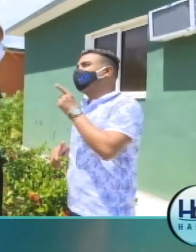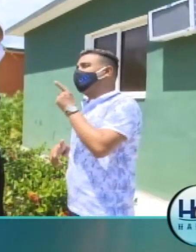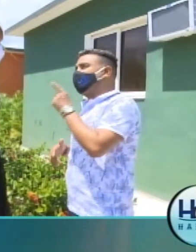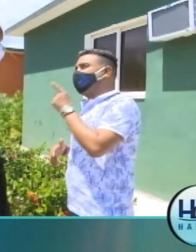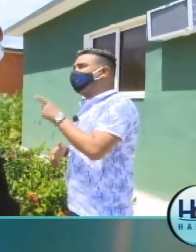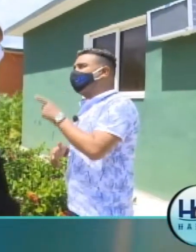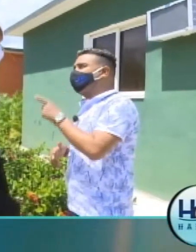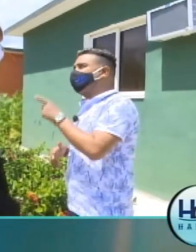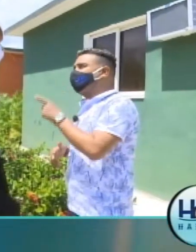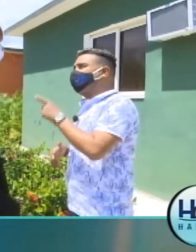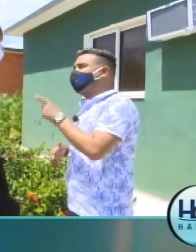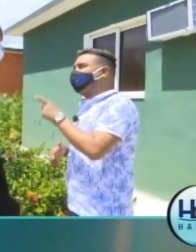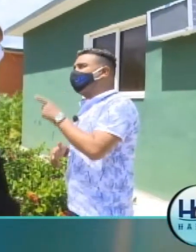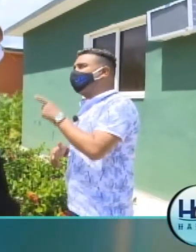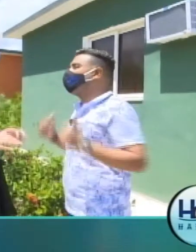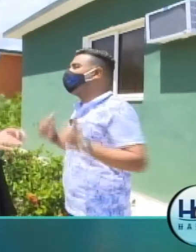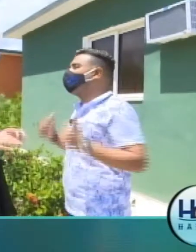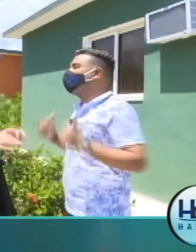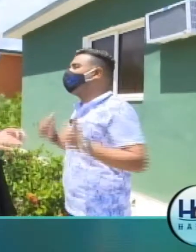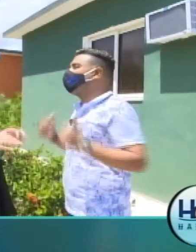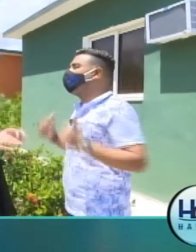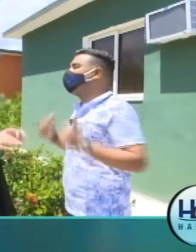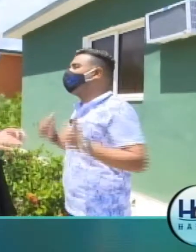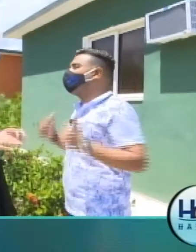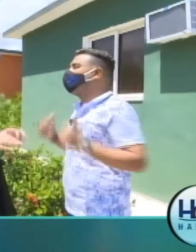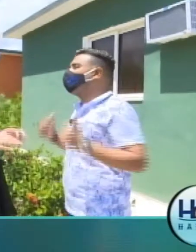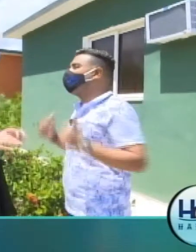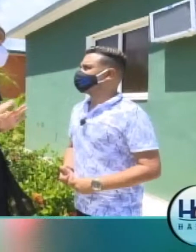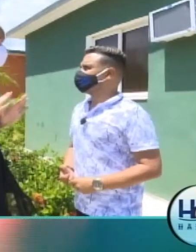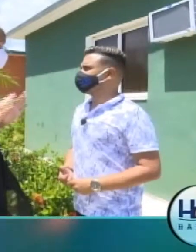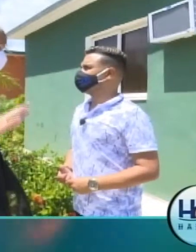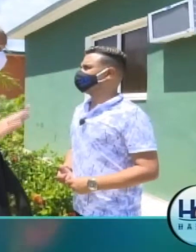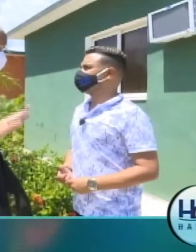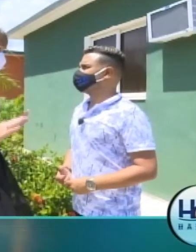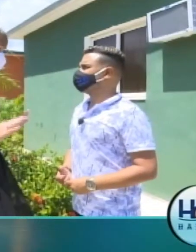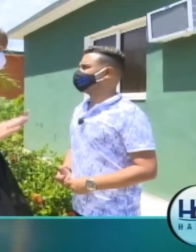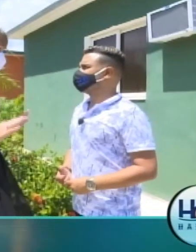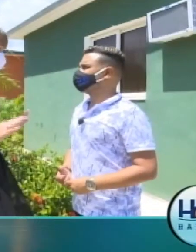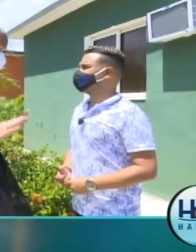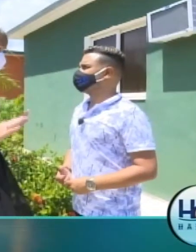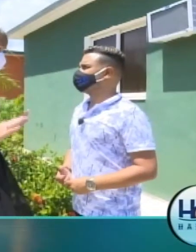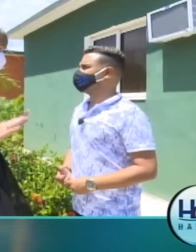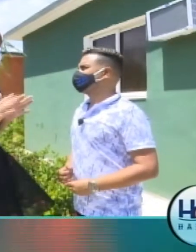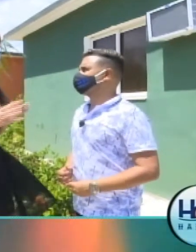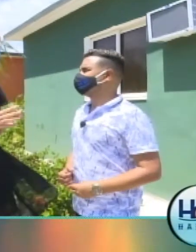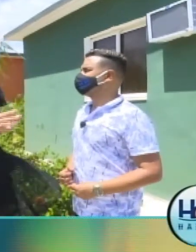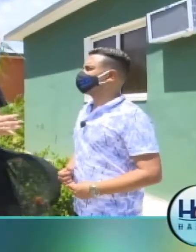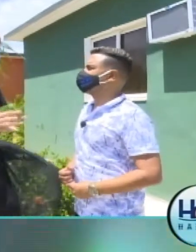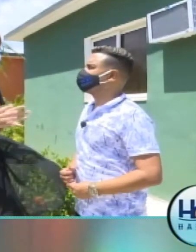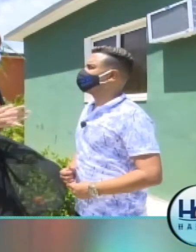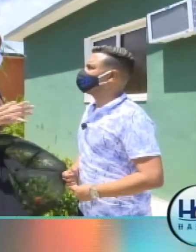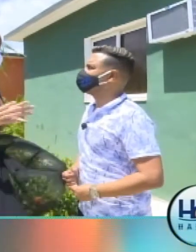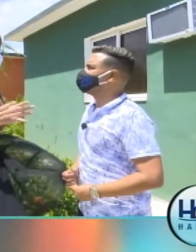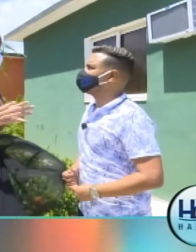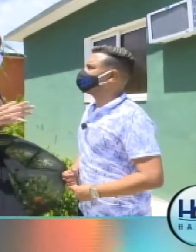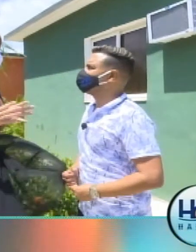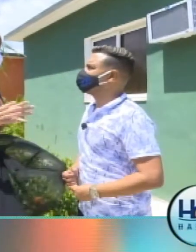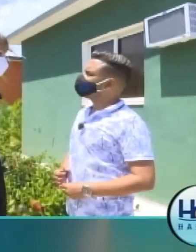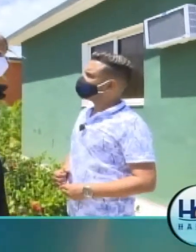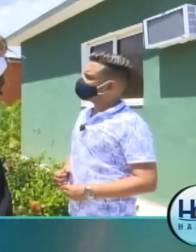de campismo popular. Danos los detalles. A ver, cuando toda esta agonía de la pandemia pase, porque queremos que el público sepa que lo más importante